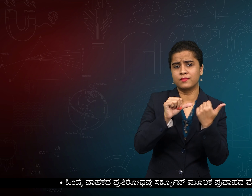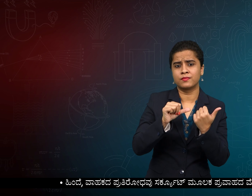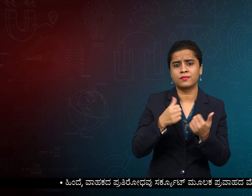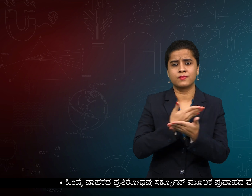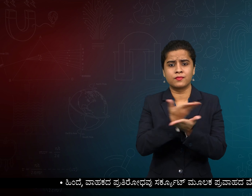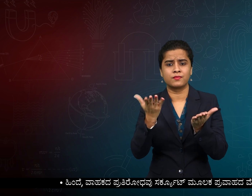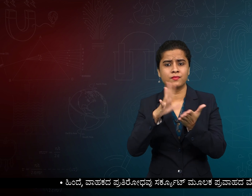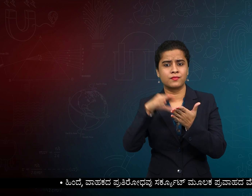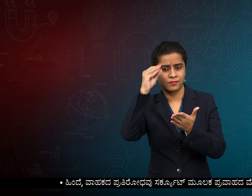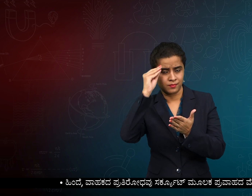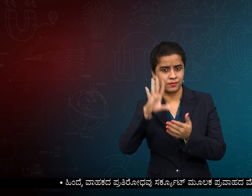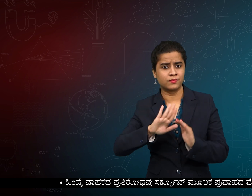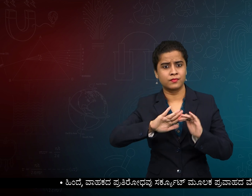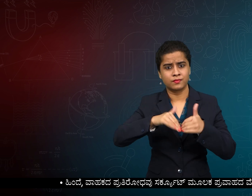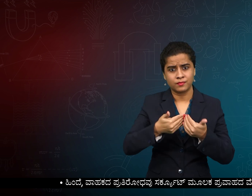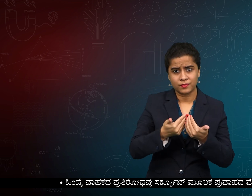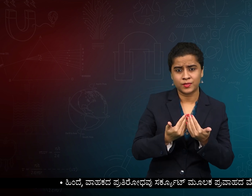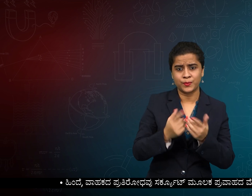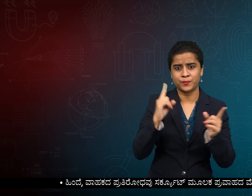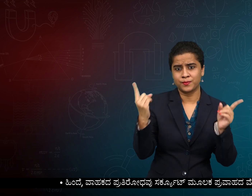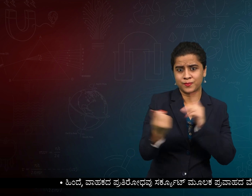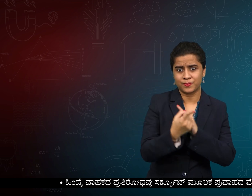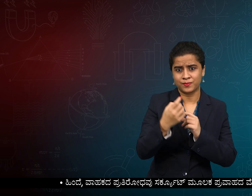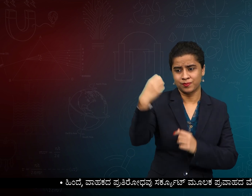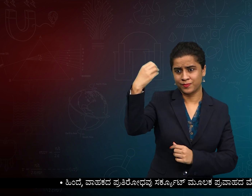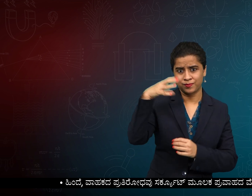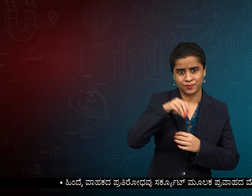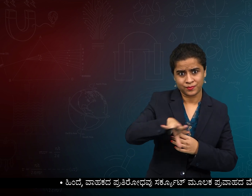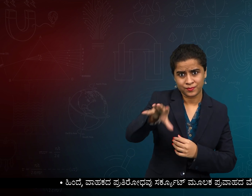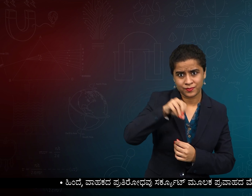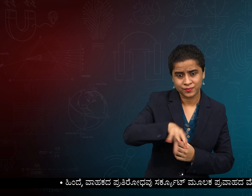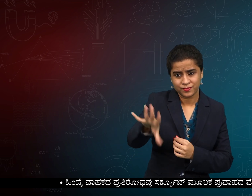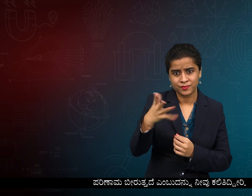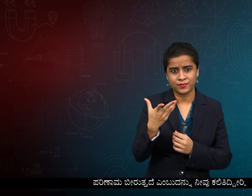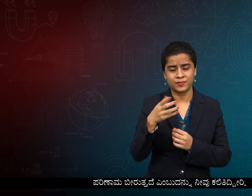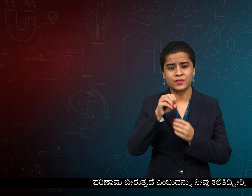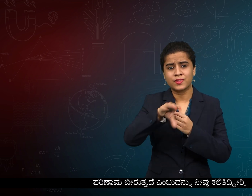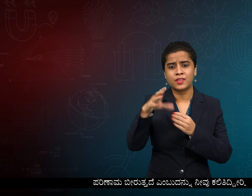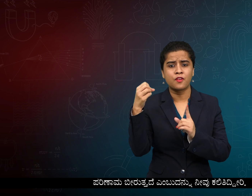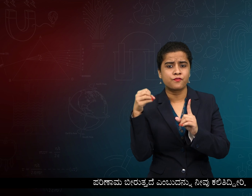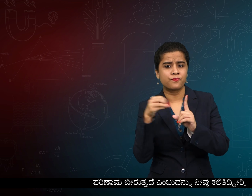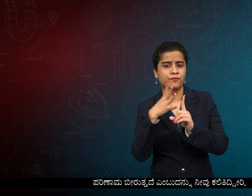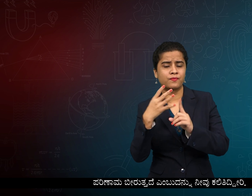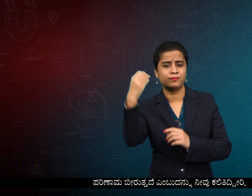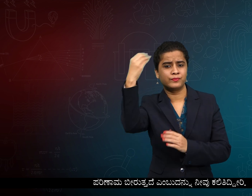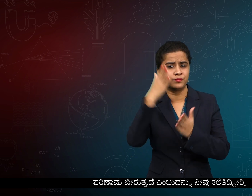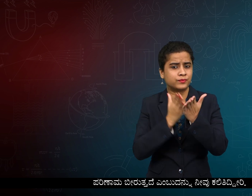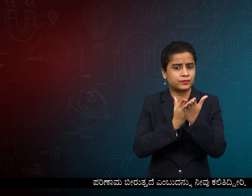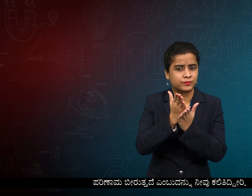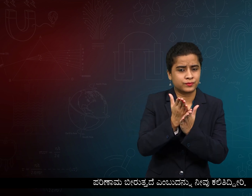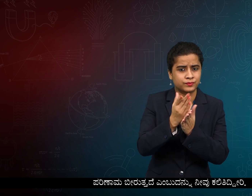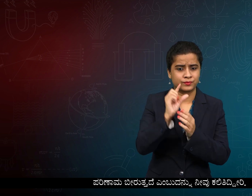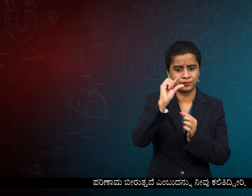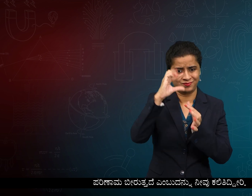ಹಿಂದೆ ವಾಹಕದ ಪ್ರತಿರೋಧವು ಸರ್ಕ್ಯೂಟ್ ಮೂಲಕ ಪ್ರವಾಹದ ಮೇಲೆ ಹೇಗೆ ಪರಿಣಾಮ ಬೀರುತ್ತದೆ ಎಂಬುದನ್ನು